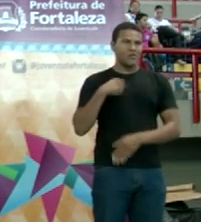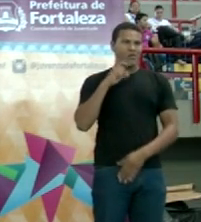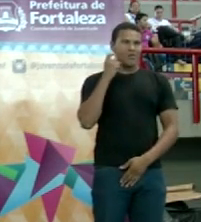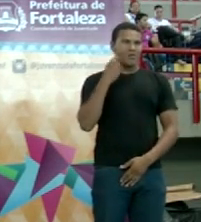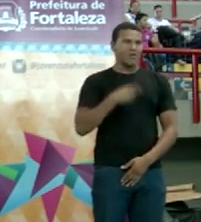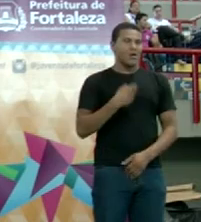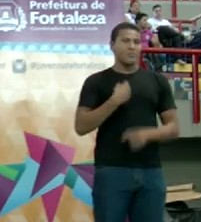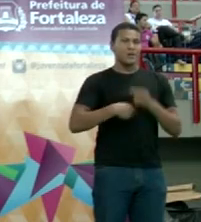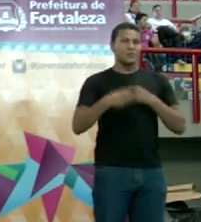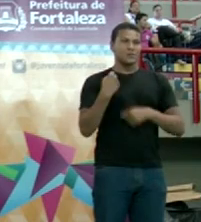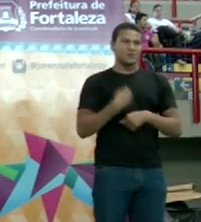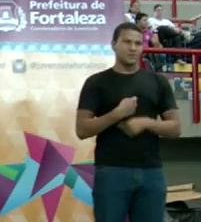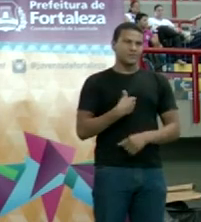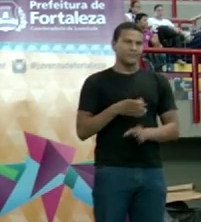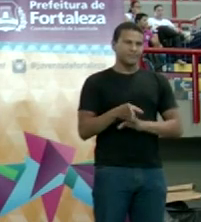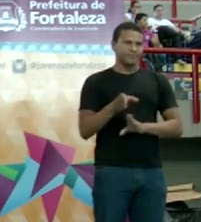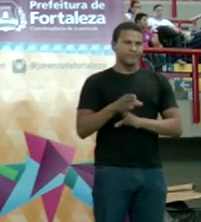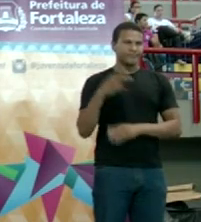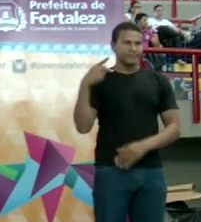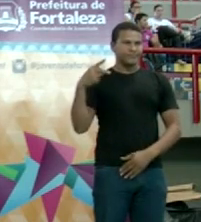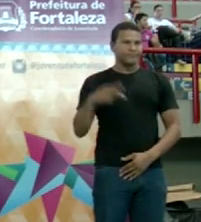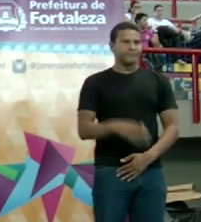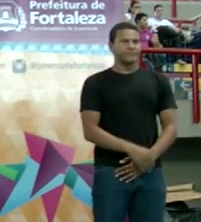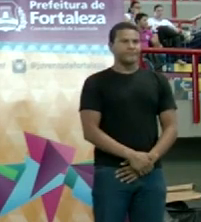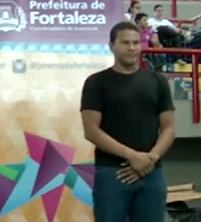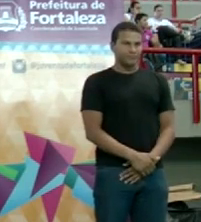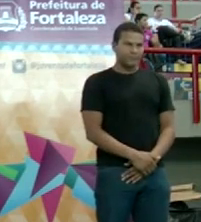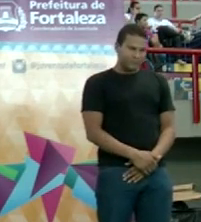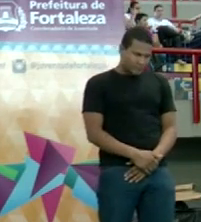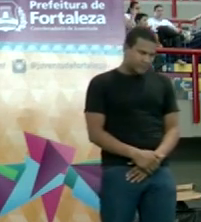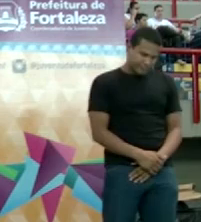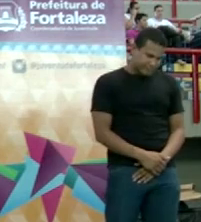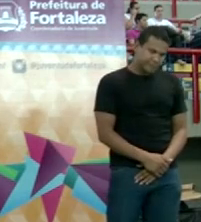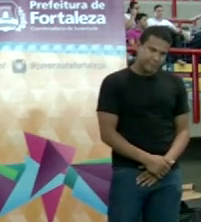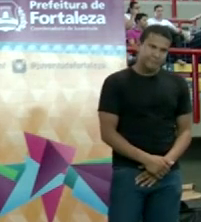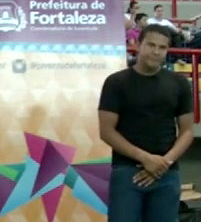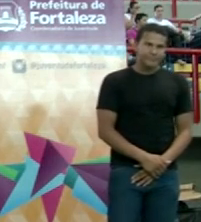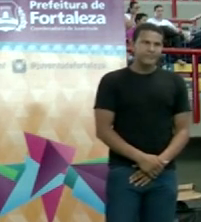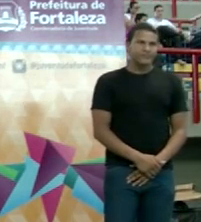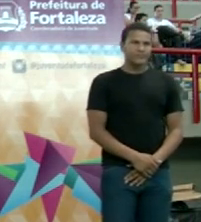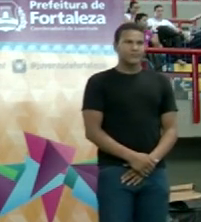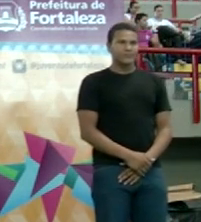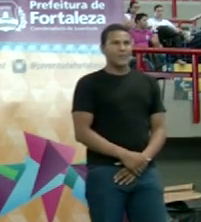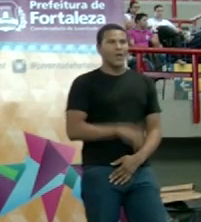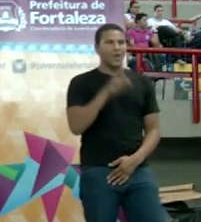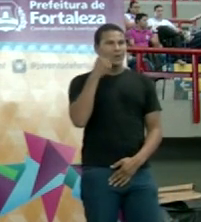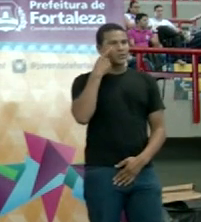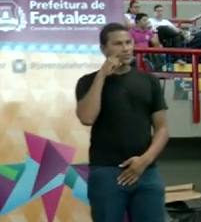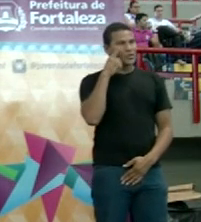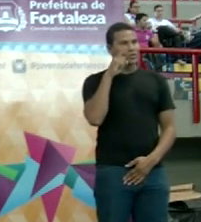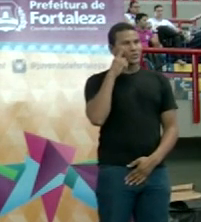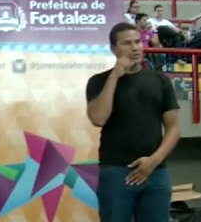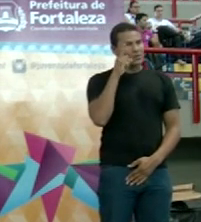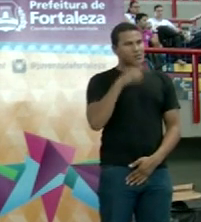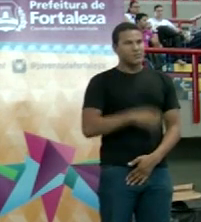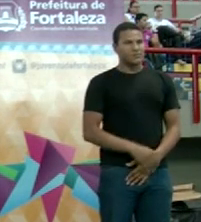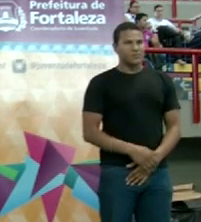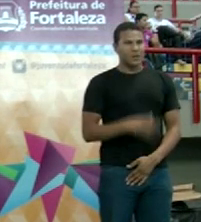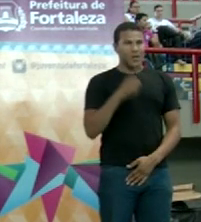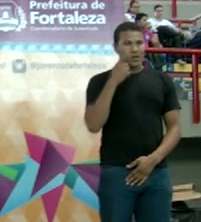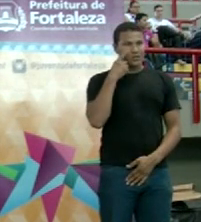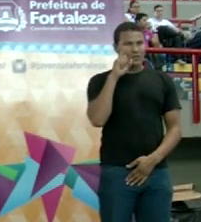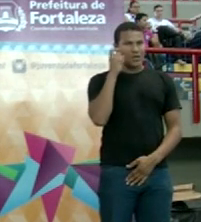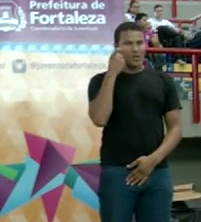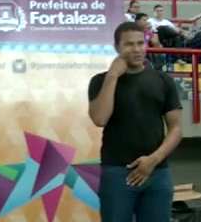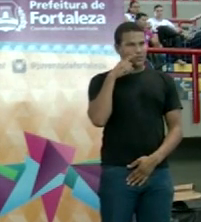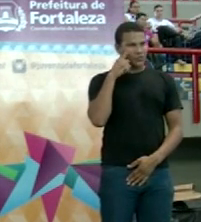sentido de combater a delinquência juvenil no país. Ponto. Uma